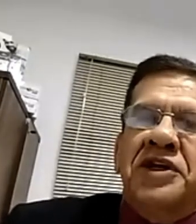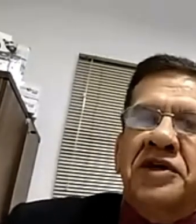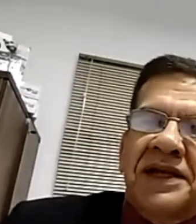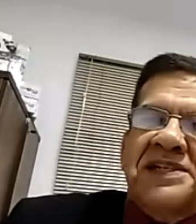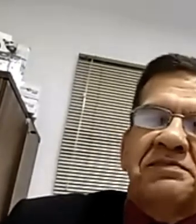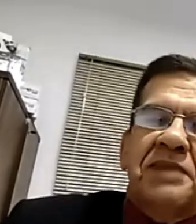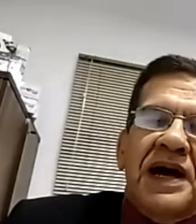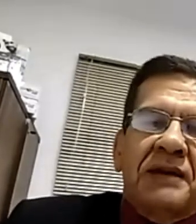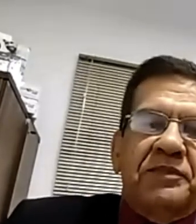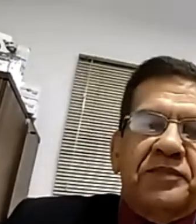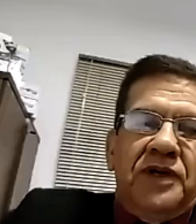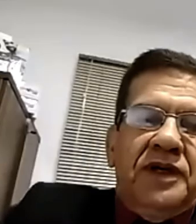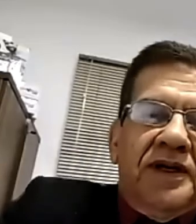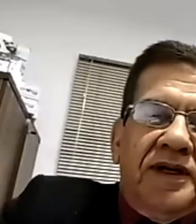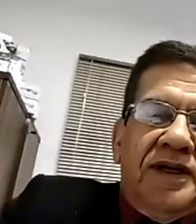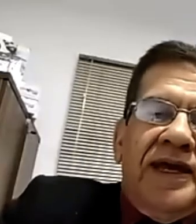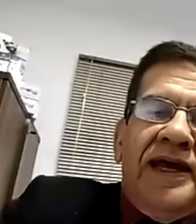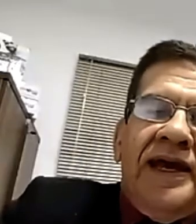pouquinho, bater esse papo.